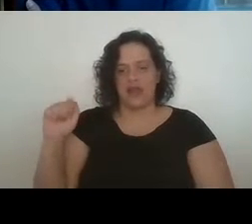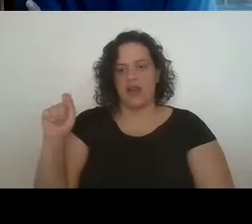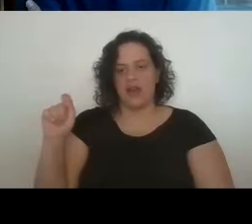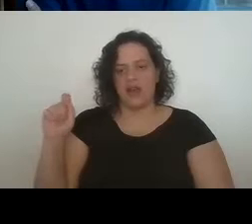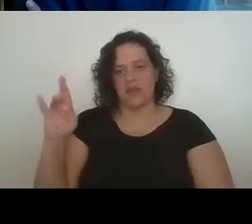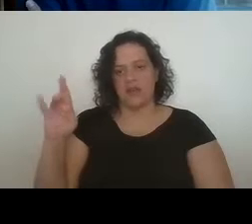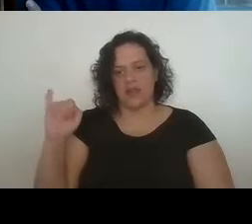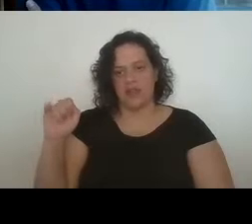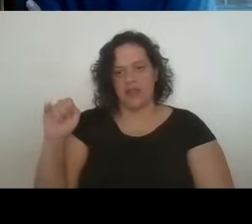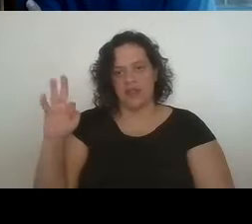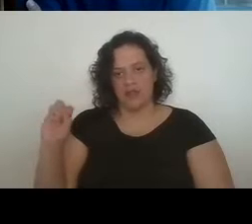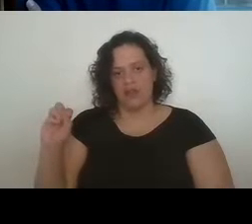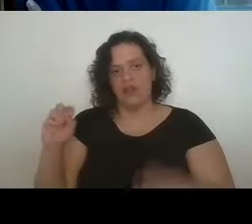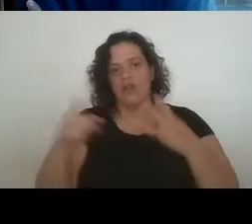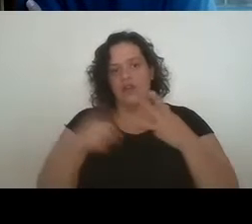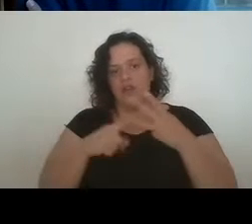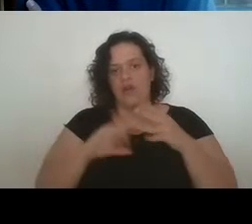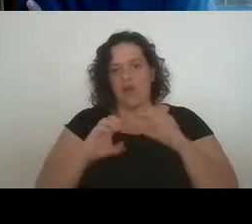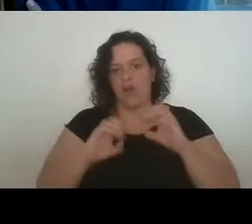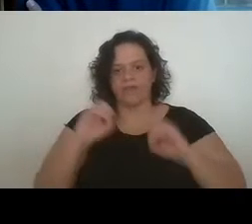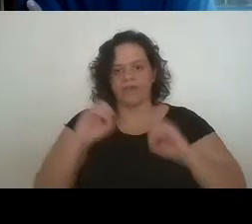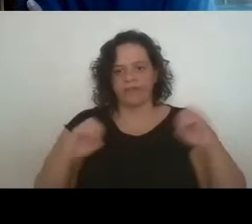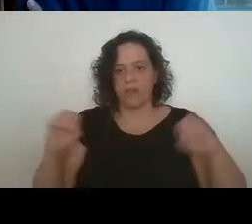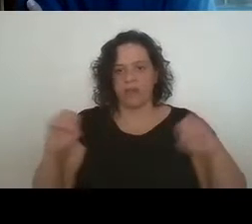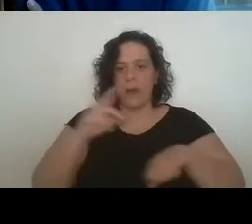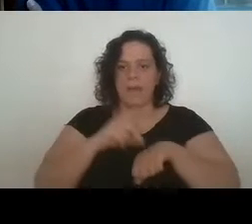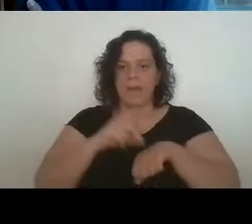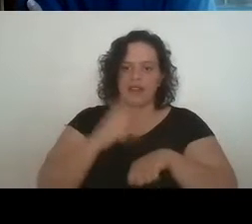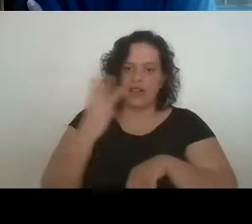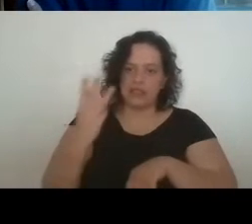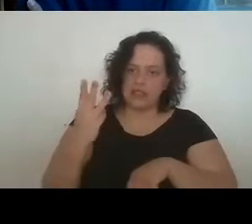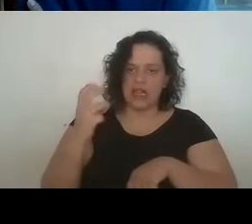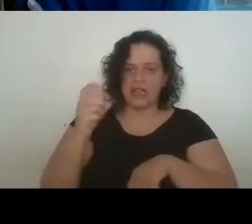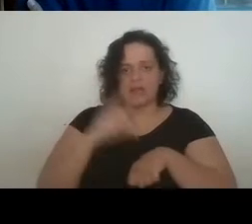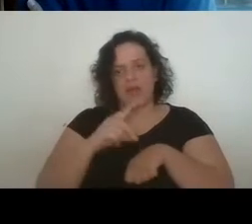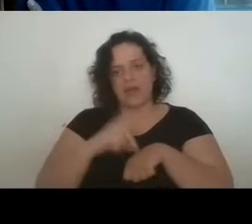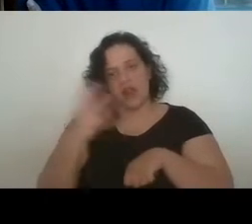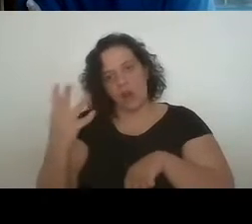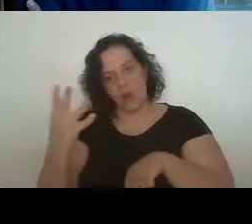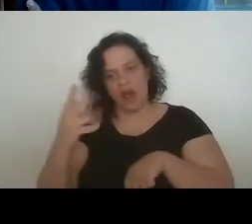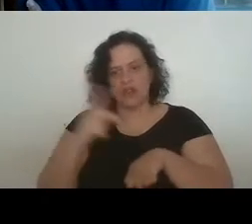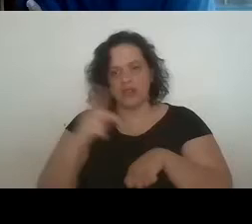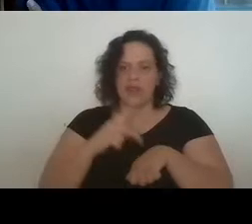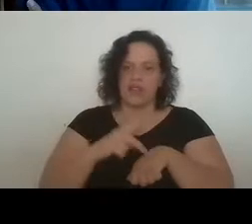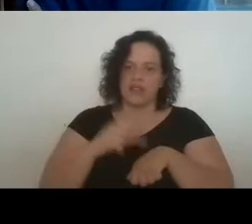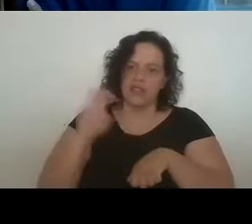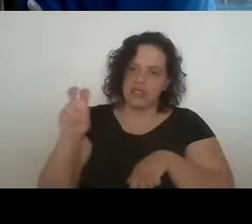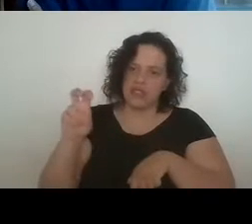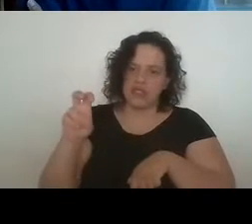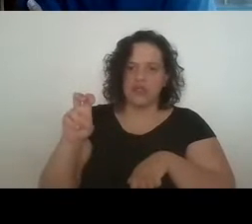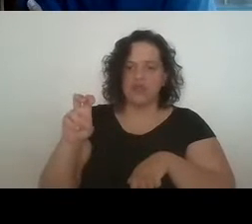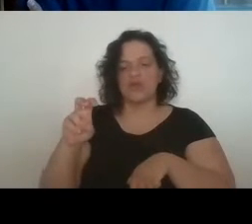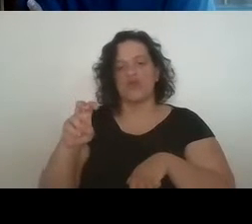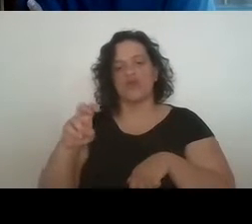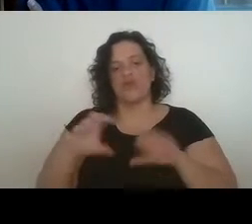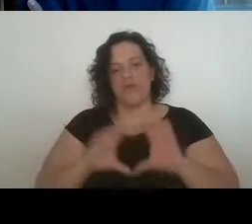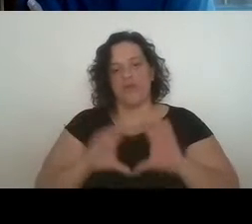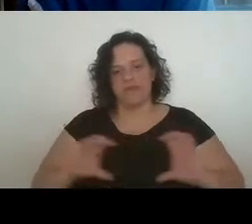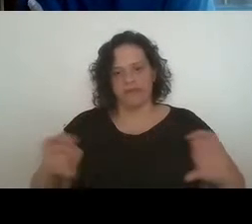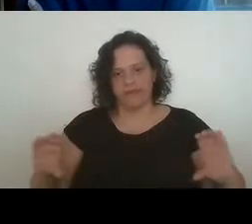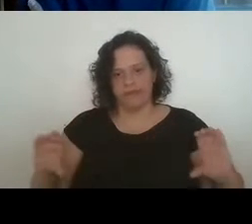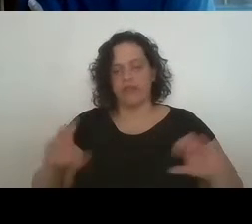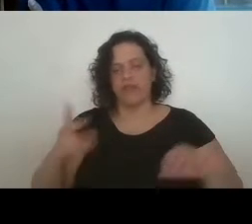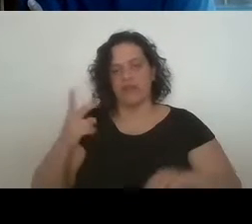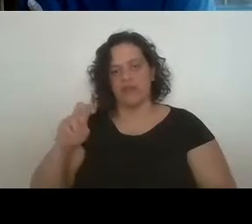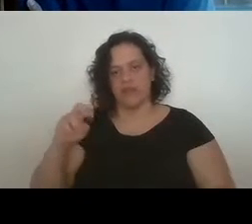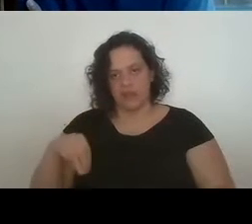3 ou rachão, que é pedra 4, pedra 5, maior de 25 centímetros. Na prática, isso a gente acaba adaptando